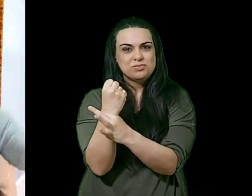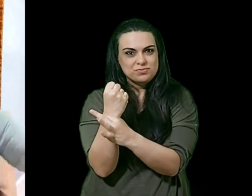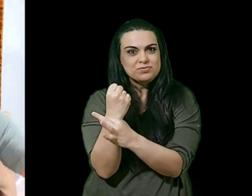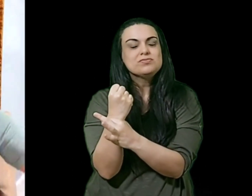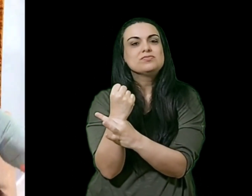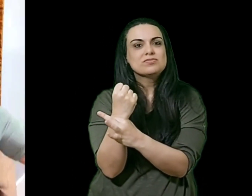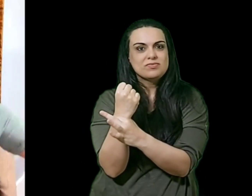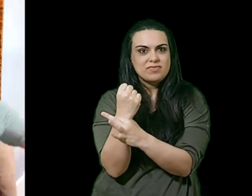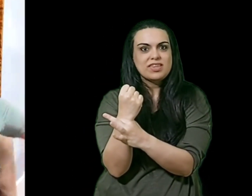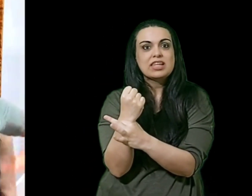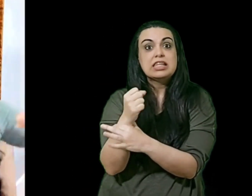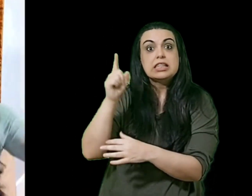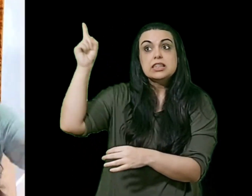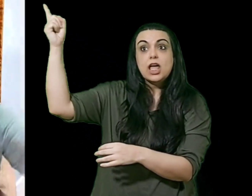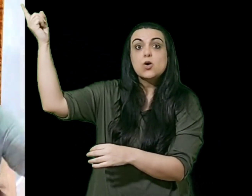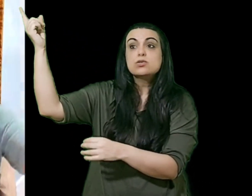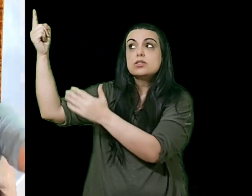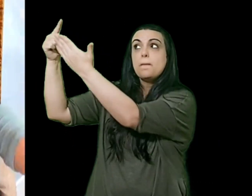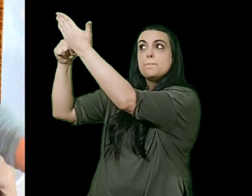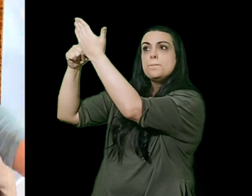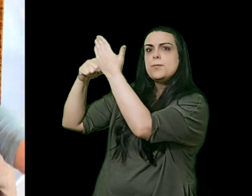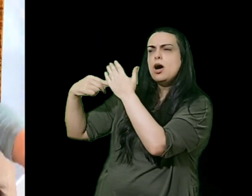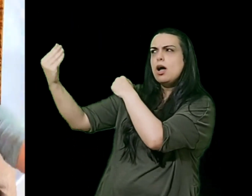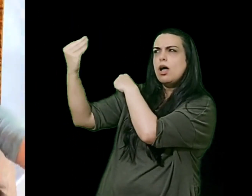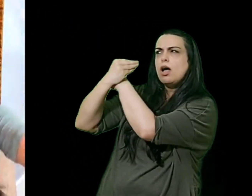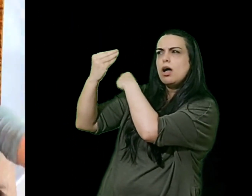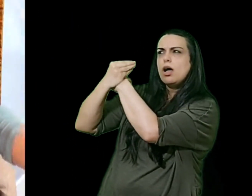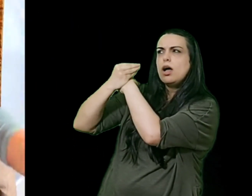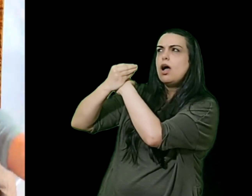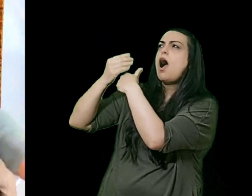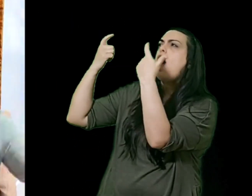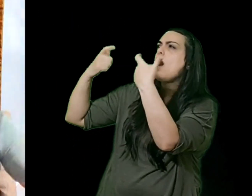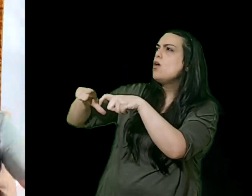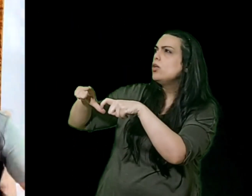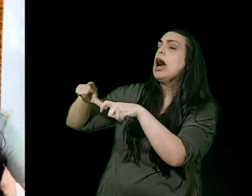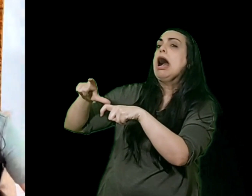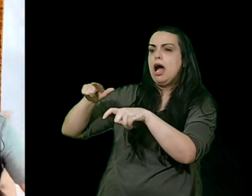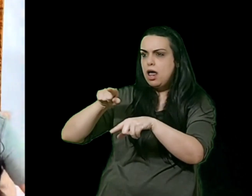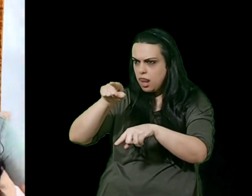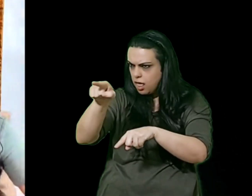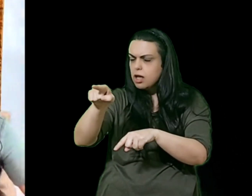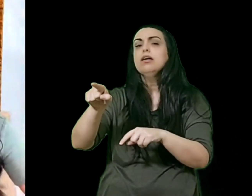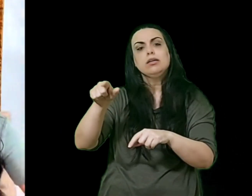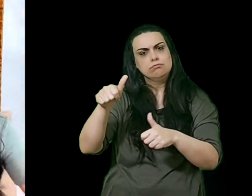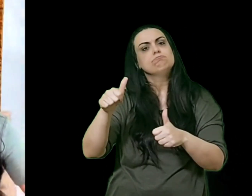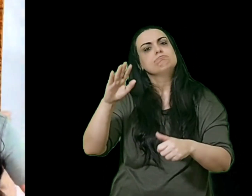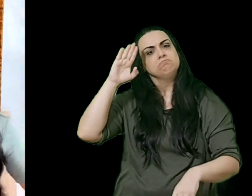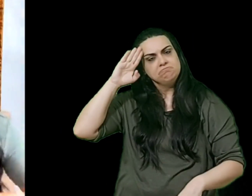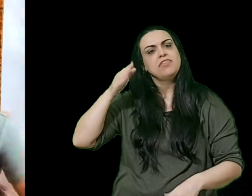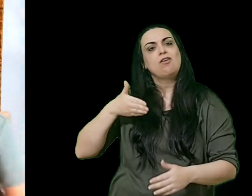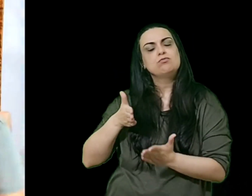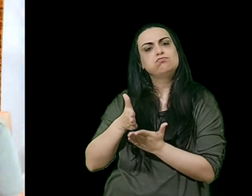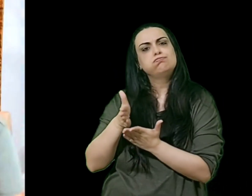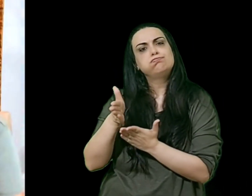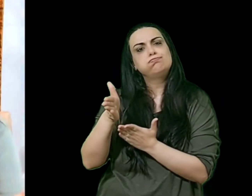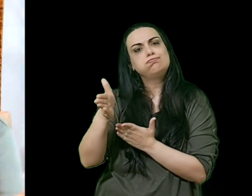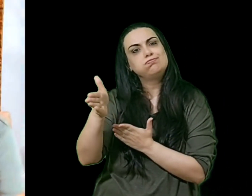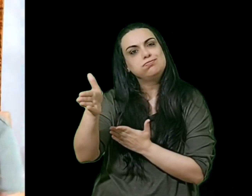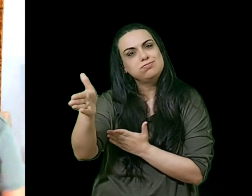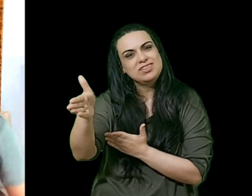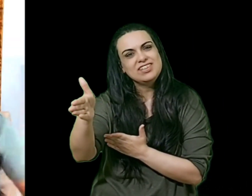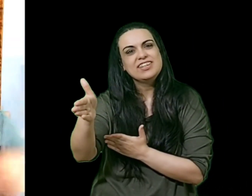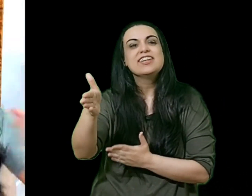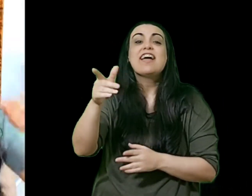Vai apontar o favor em direção àquele rumo que eu preciso tomar. E isso tem tudo a ver com a